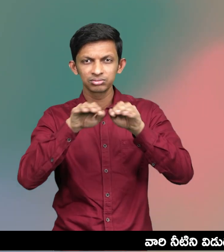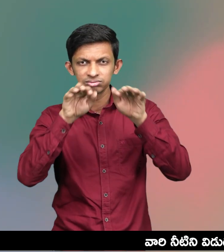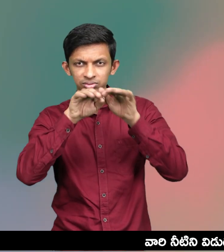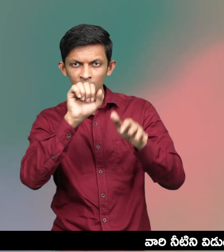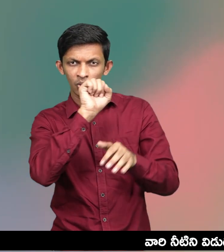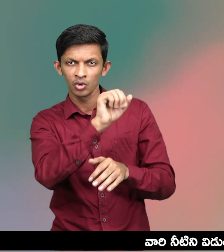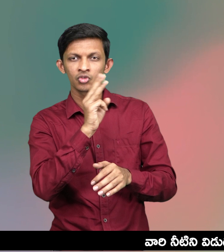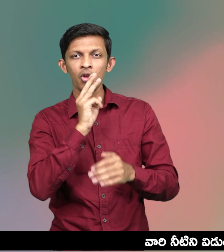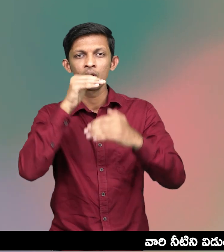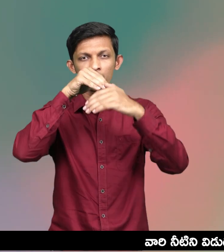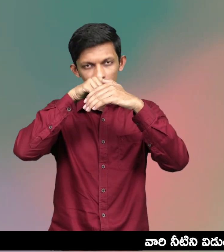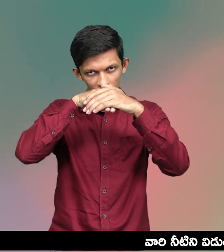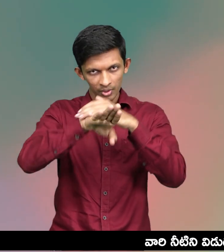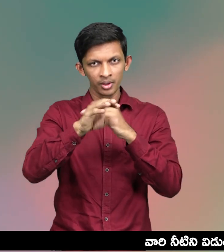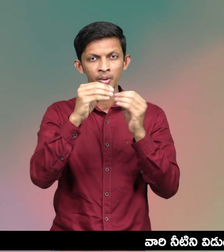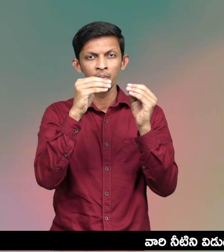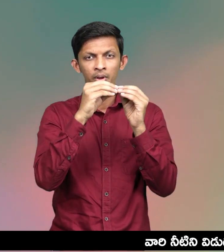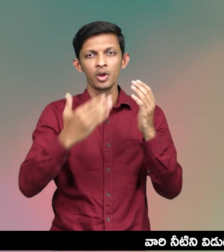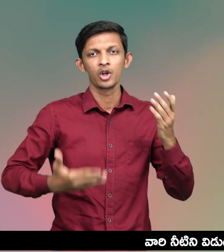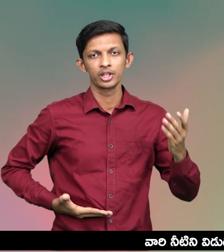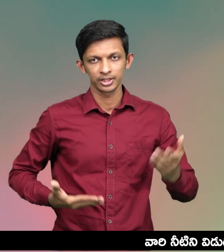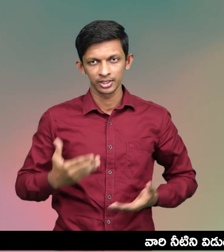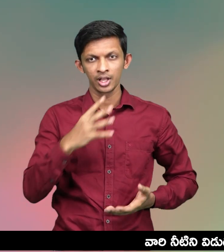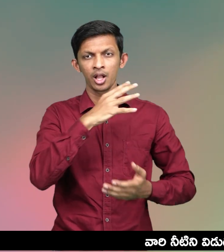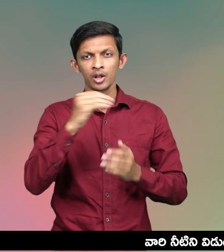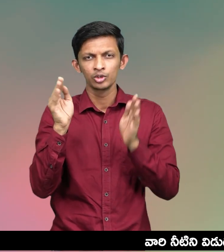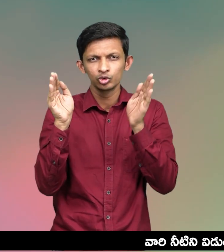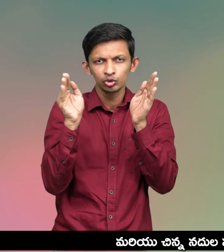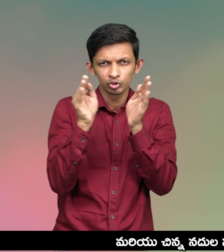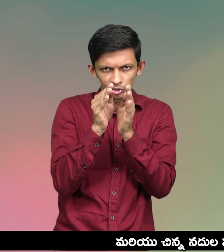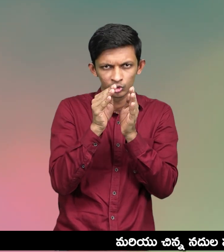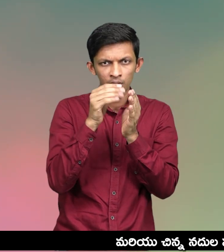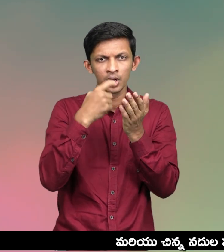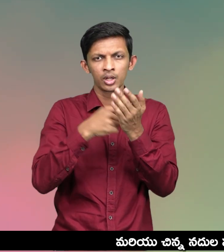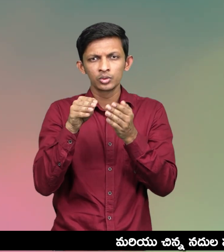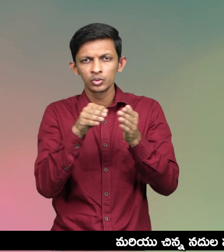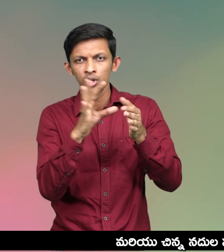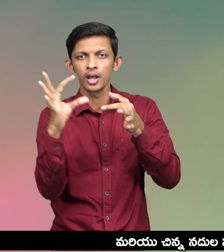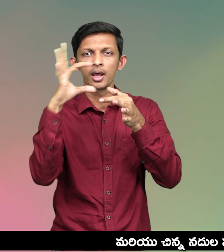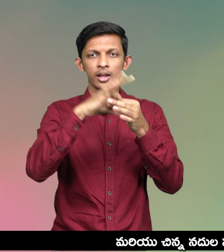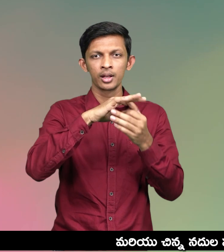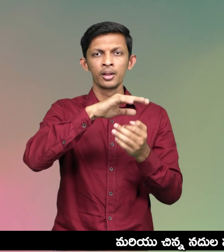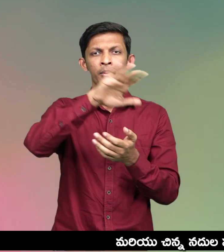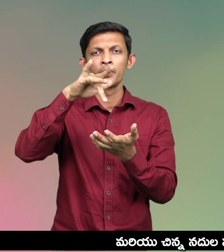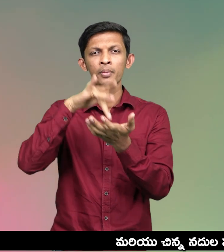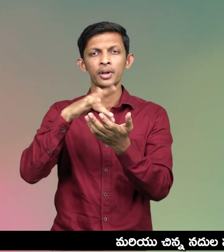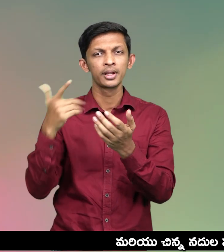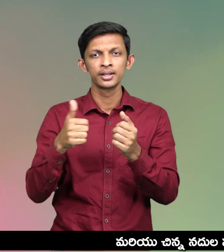వారి నీటిని విడుదల చేయడం బంగాళాఖాతంలో మరియు చిన్న నదుల వలె అరేబియా